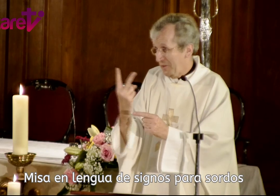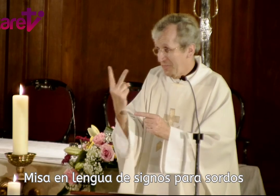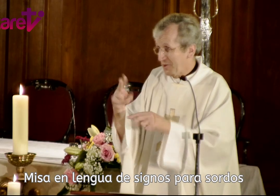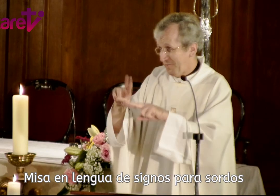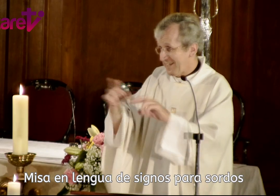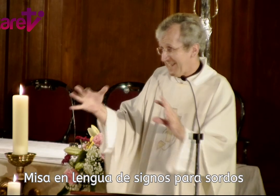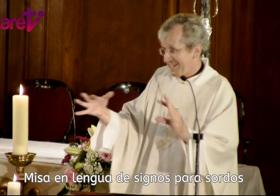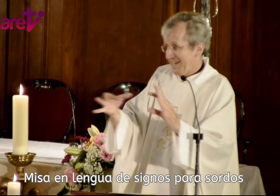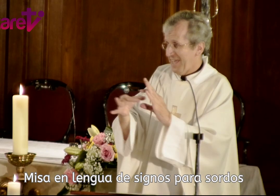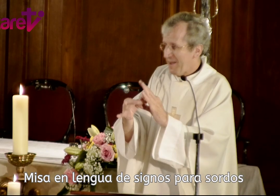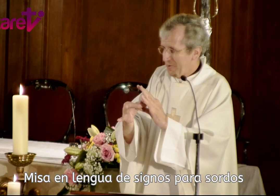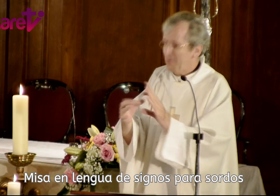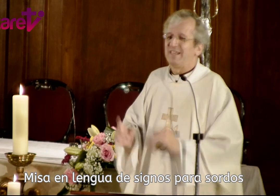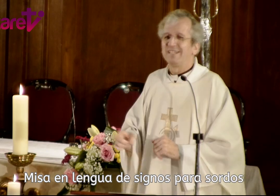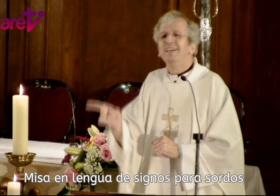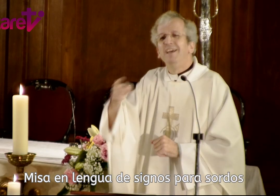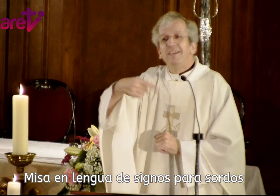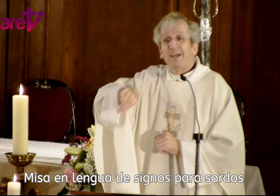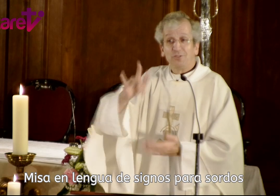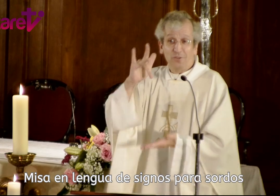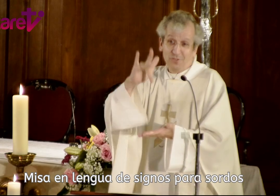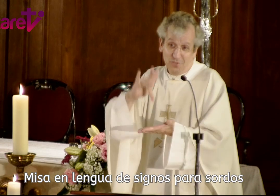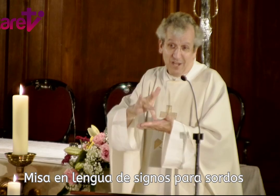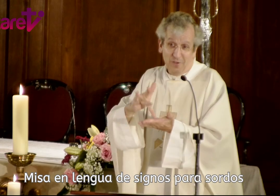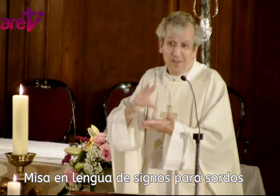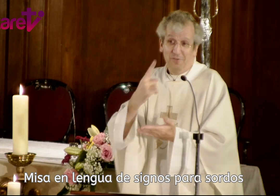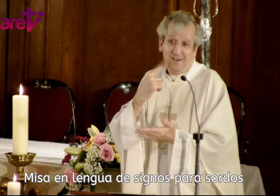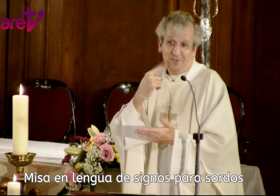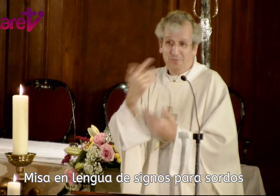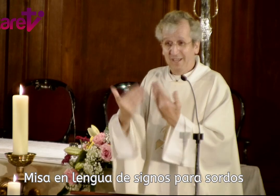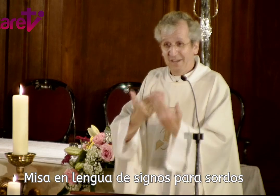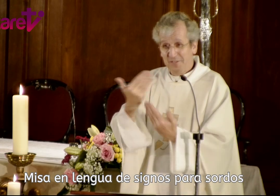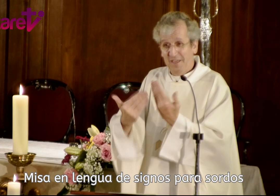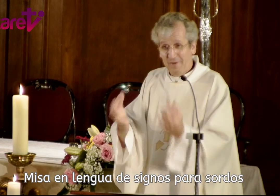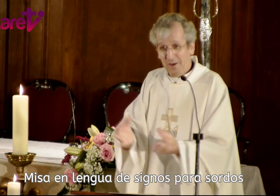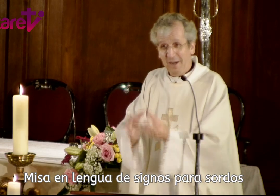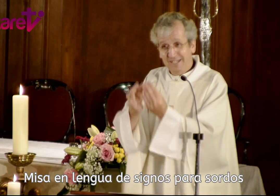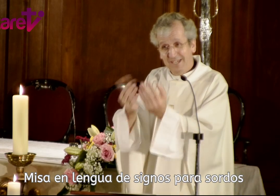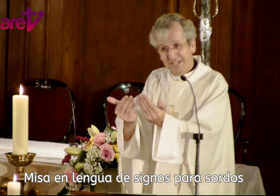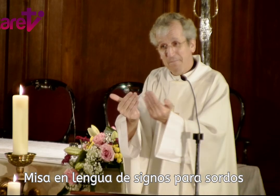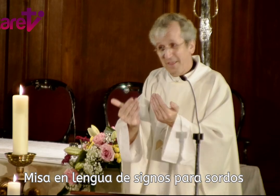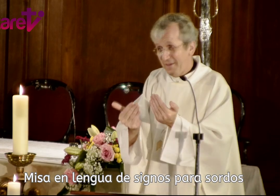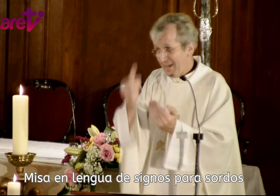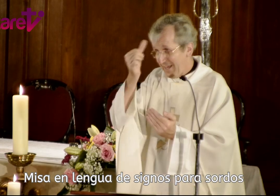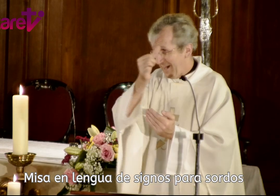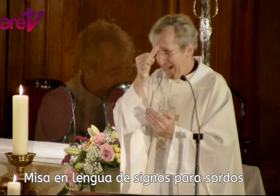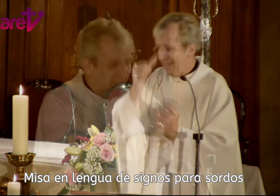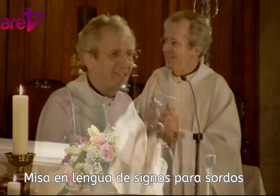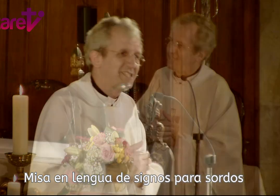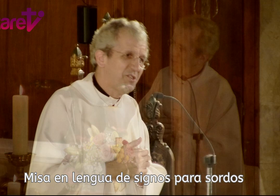dos fiestas que van unidas. Y a nosotros nos ha tocado, en la costumbre que tenemos de celebrar la Eucaristía siempre de vigilia antes del